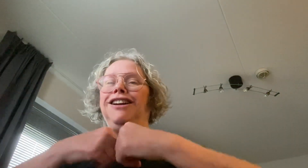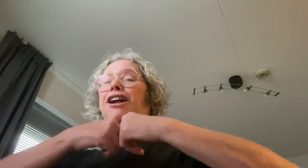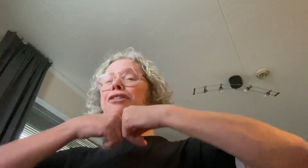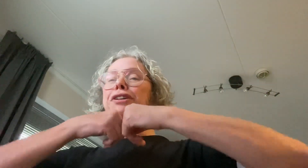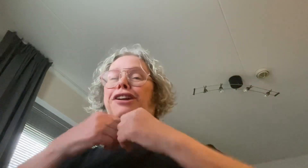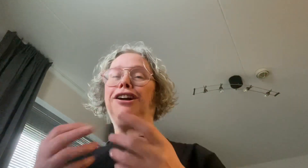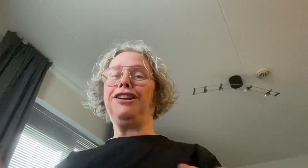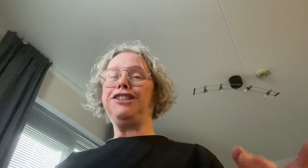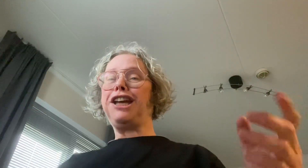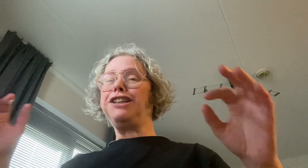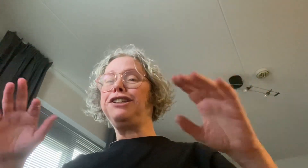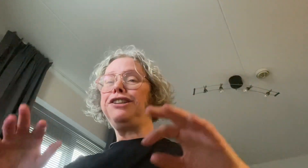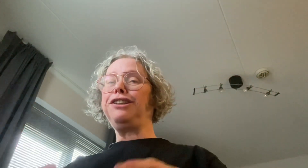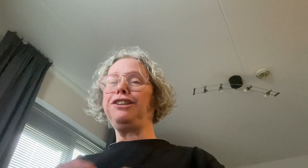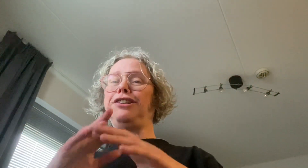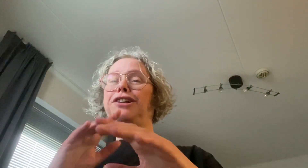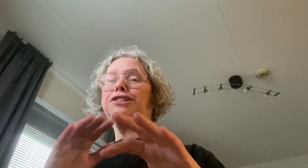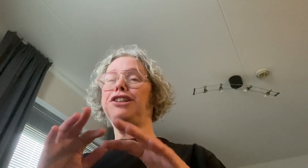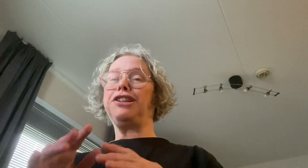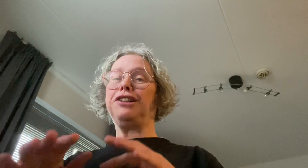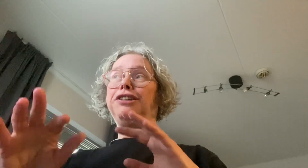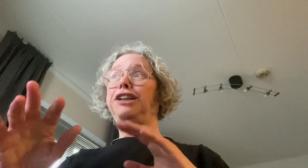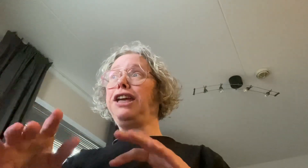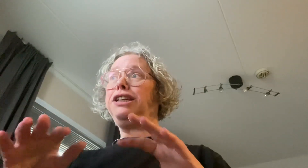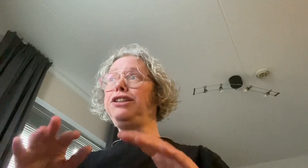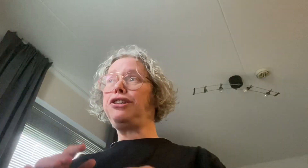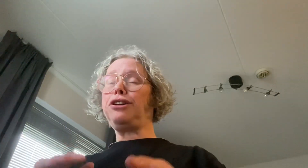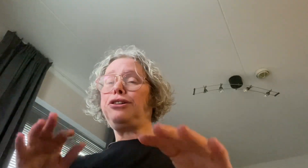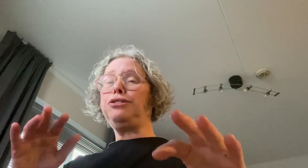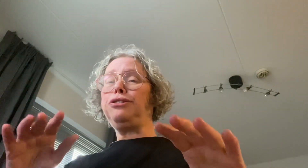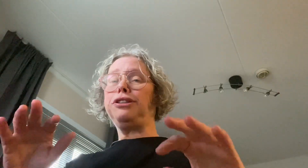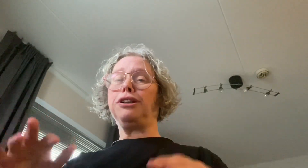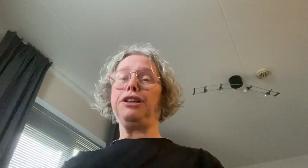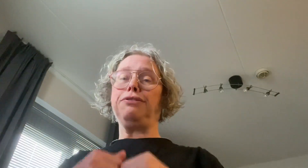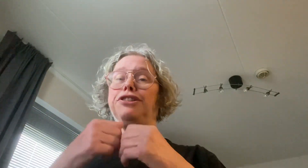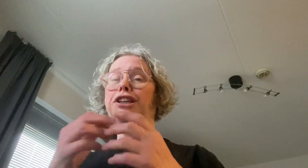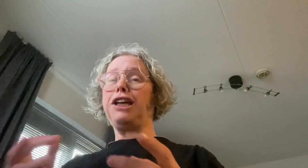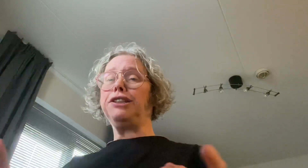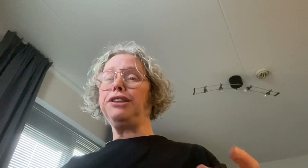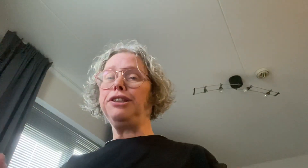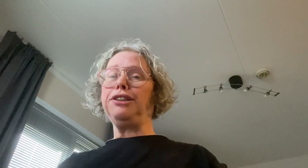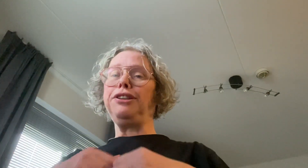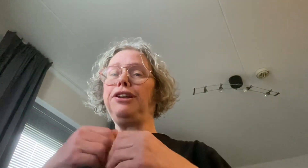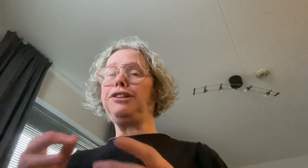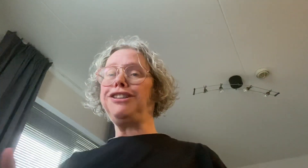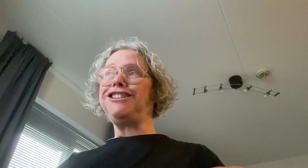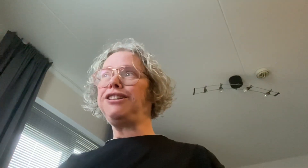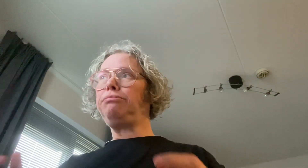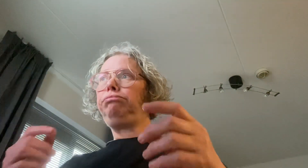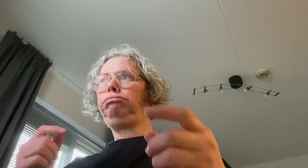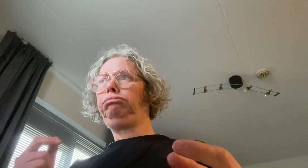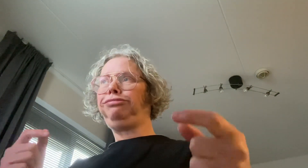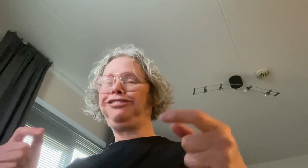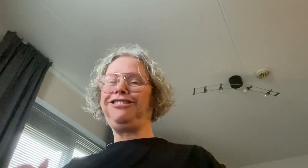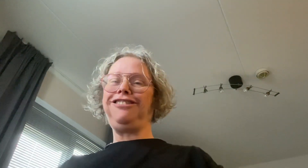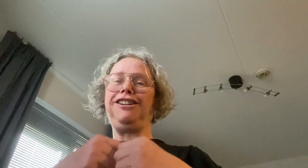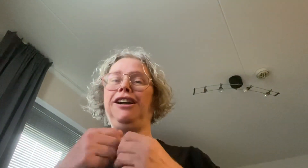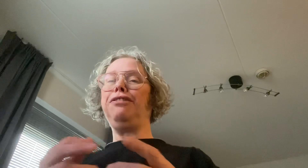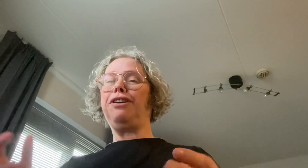oeh. Van alle zenders is er niet één zo goed dan die van Stenders. Van